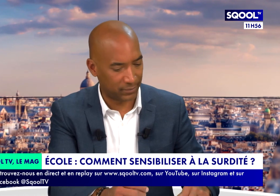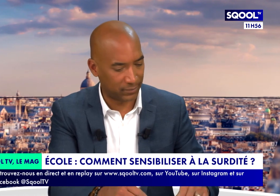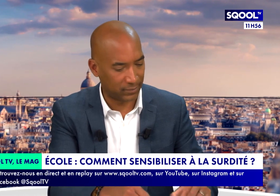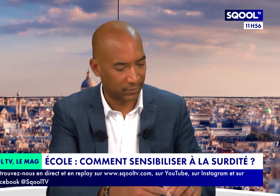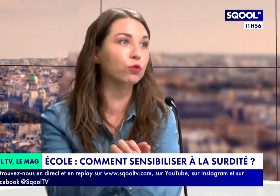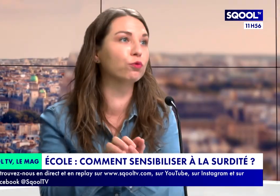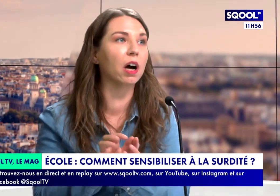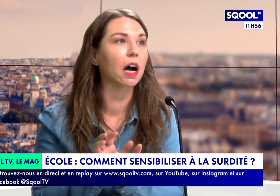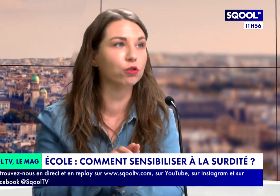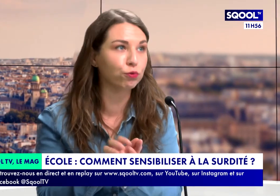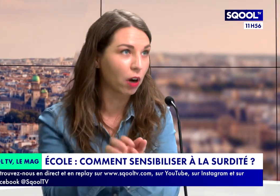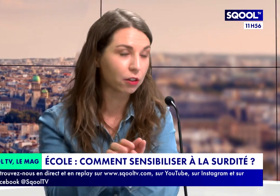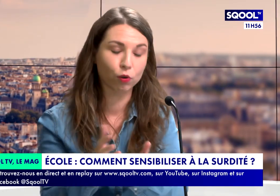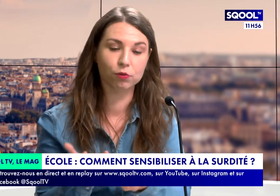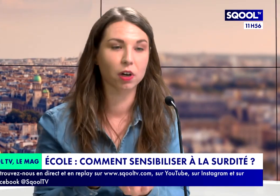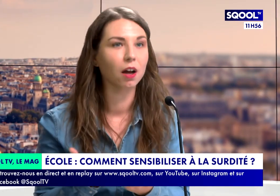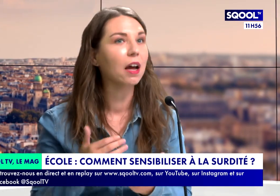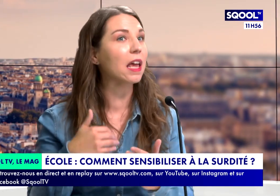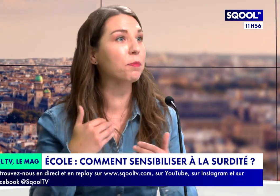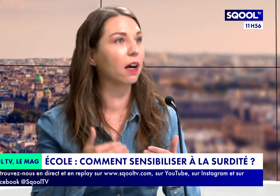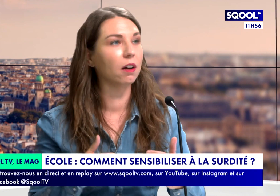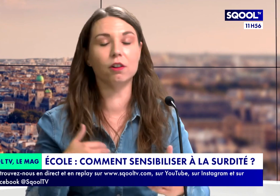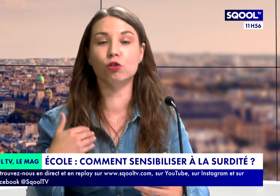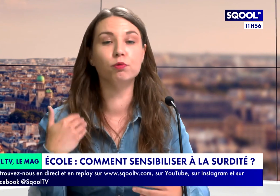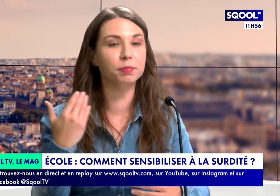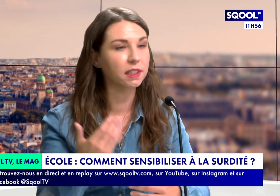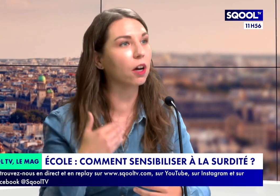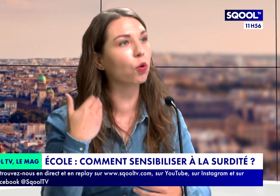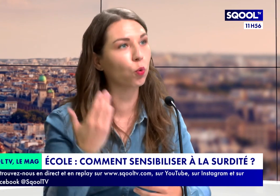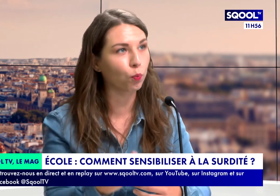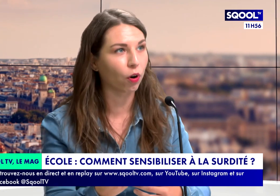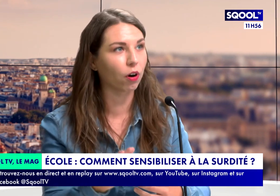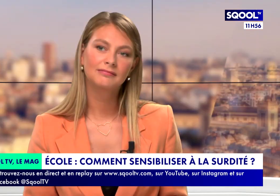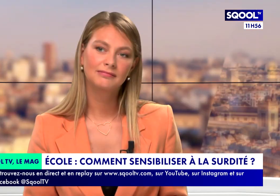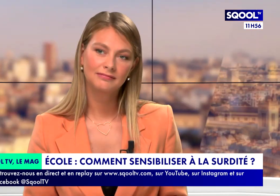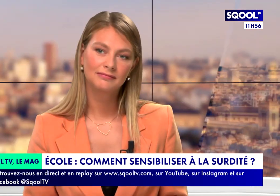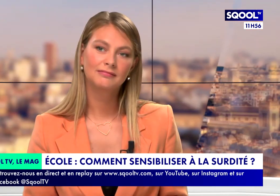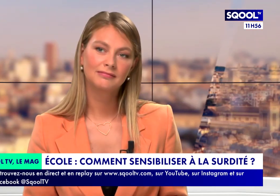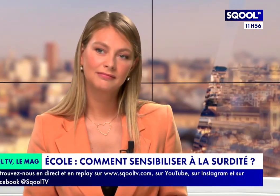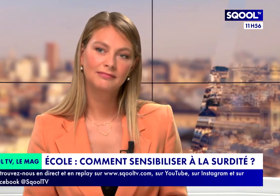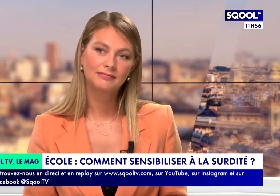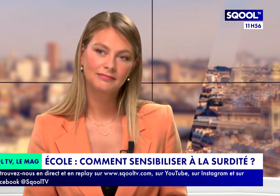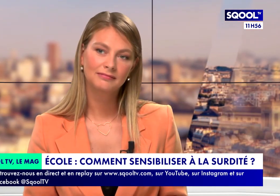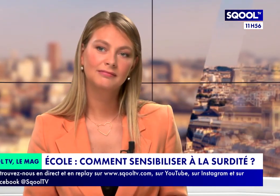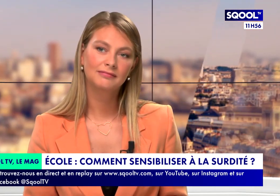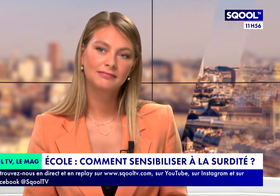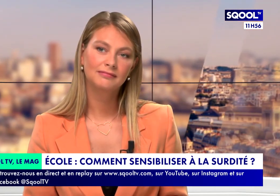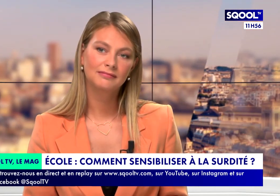crocodile une fois, deux fois, trois fois, eh bien, le public comprend et est capable de reproduire le signe.